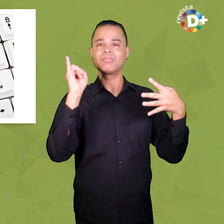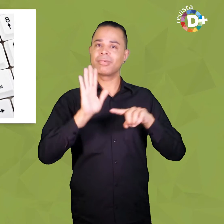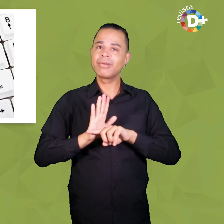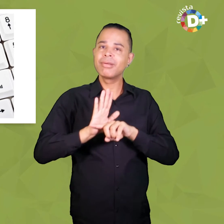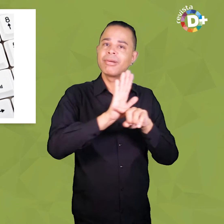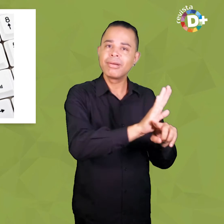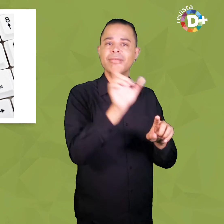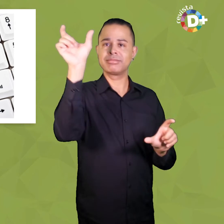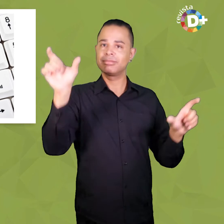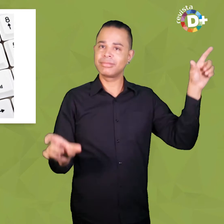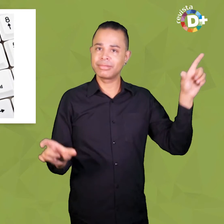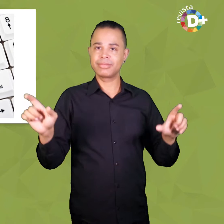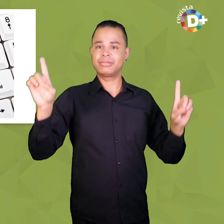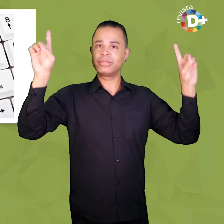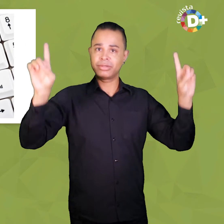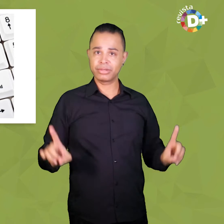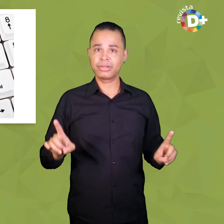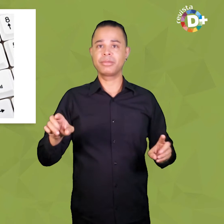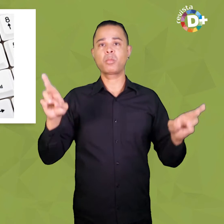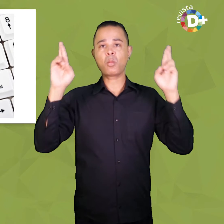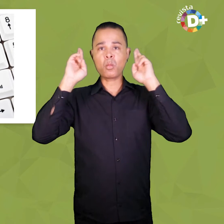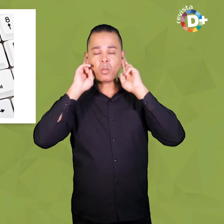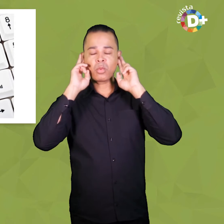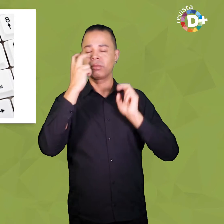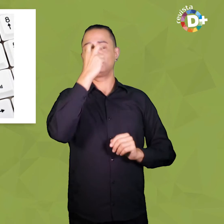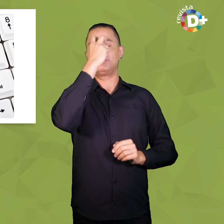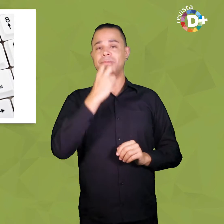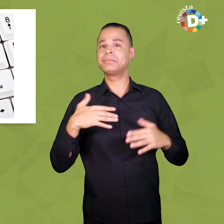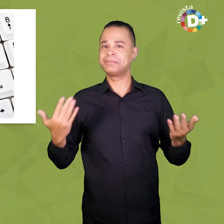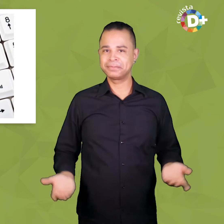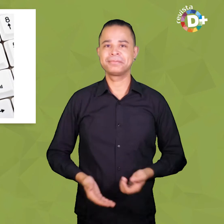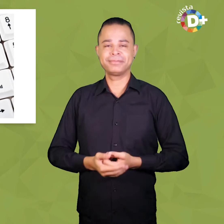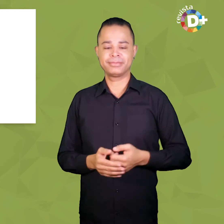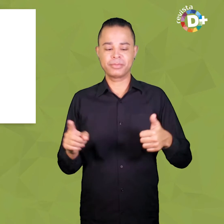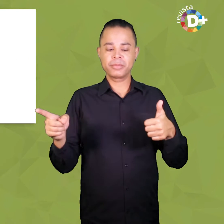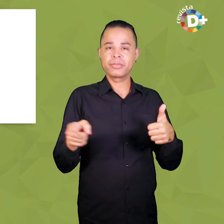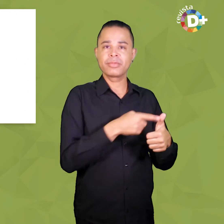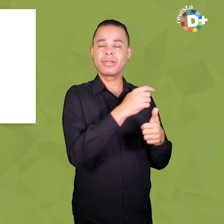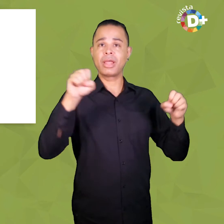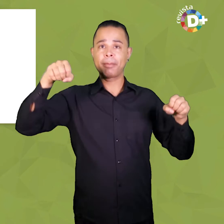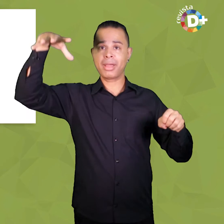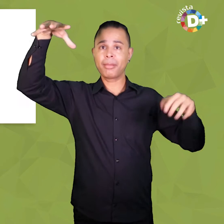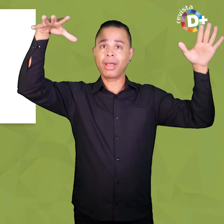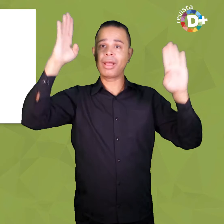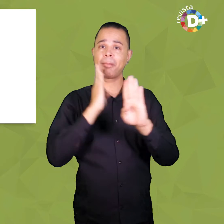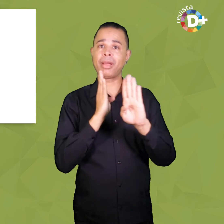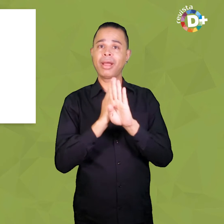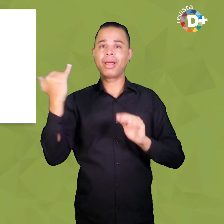deficiência auditiva e visual lights factor esse aplicativo tem